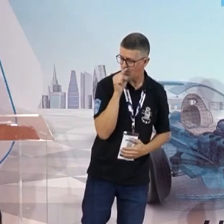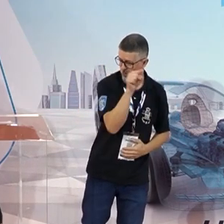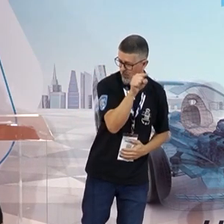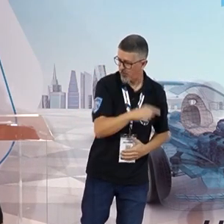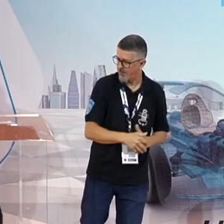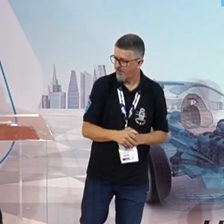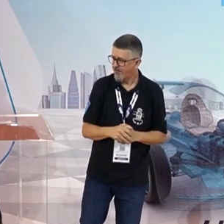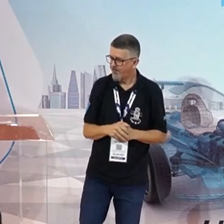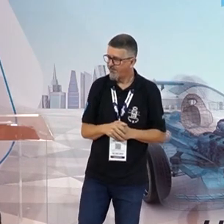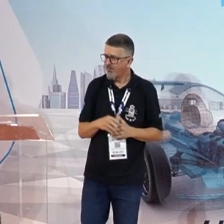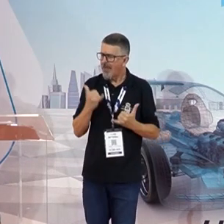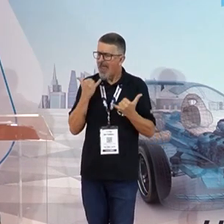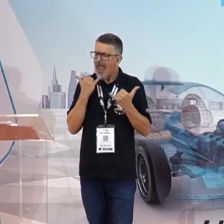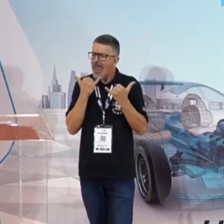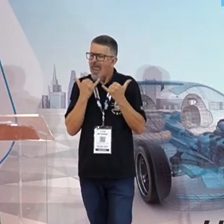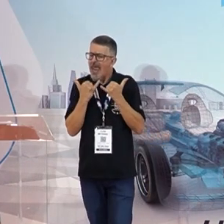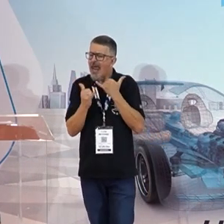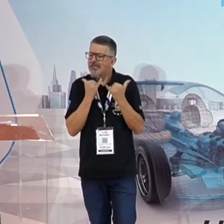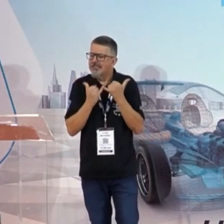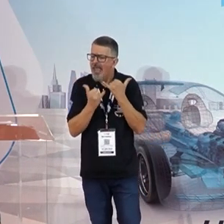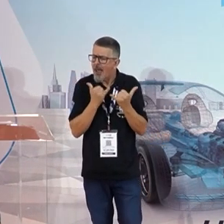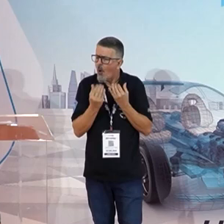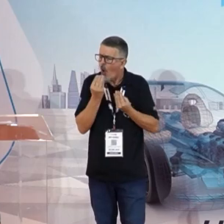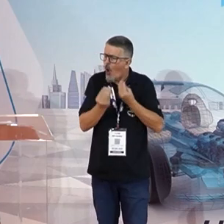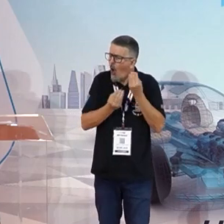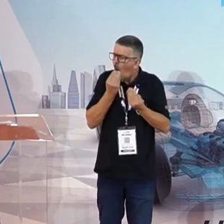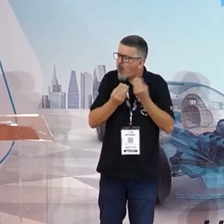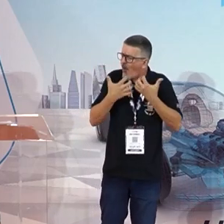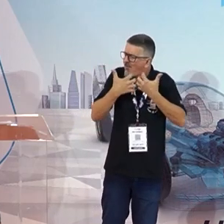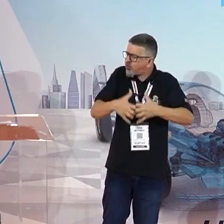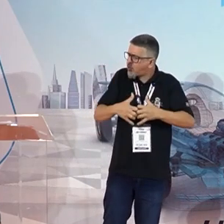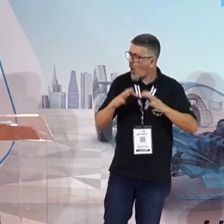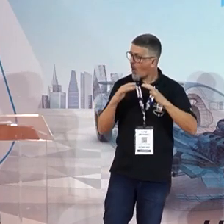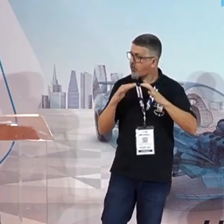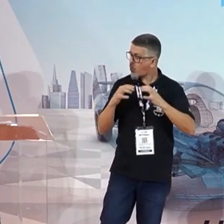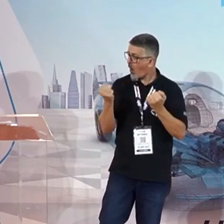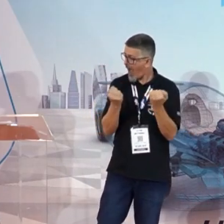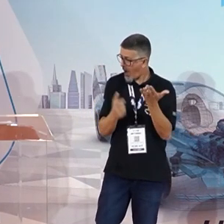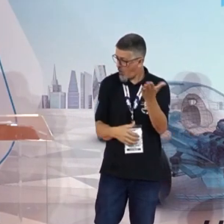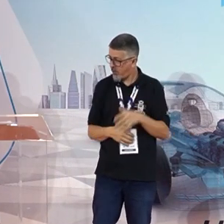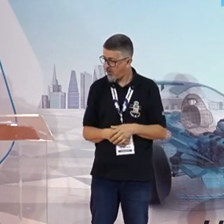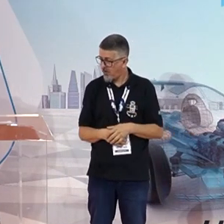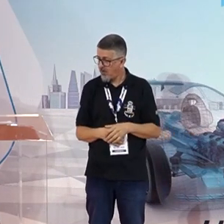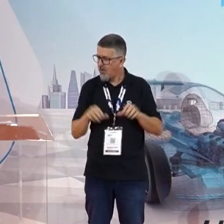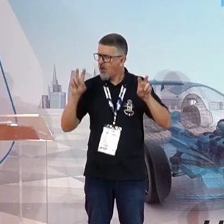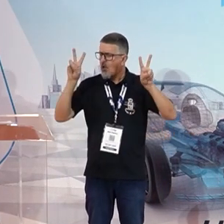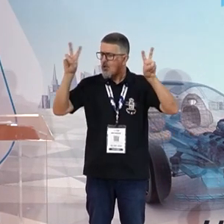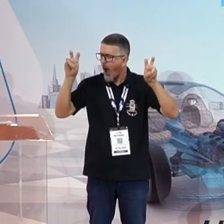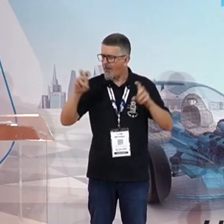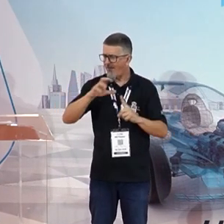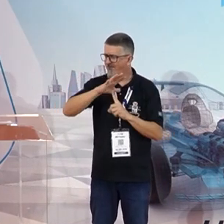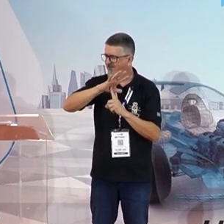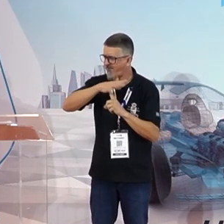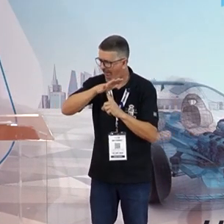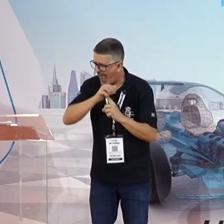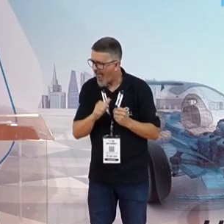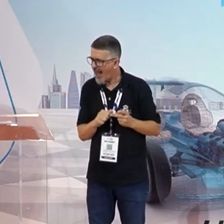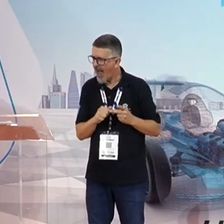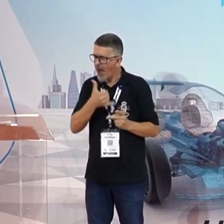informação na comunidade surda. Exemplo, como funciona o motor de um carro, como funciona